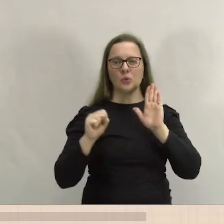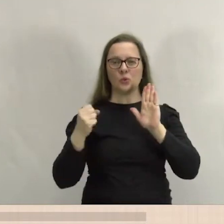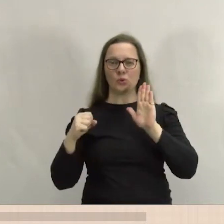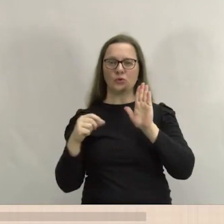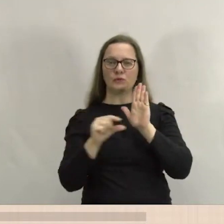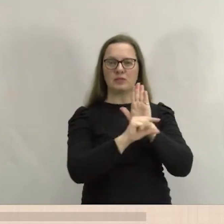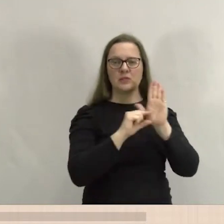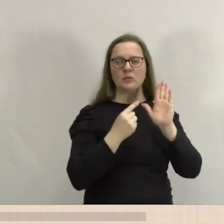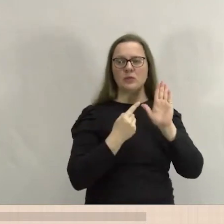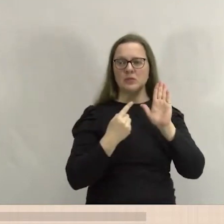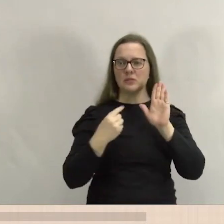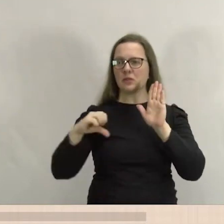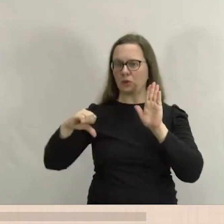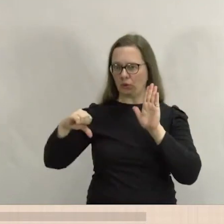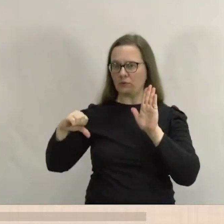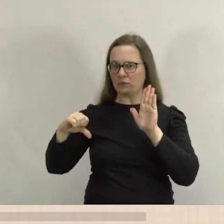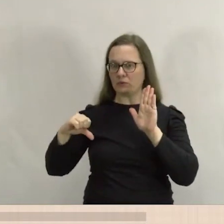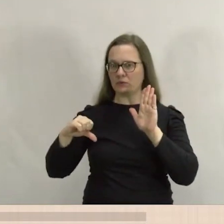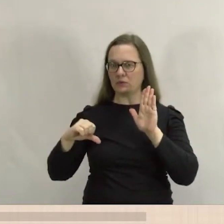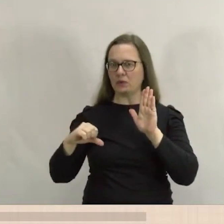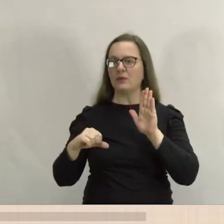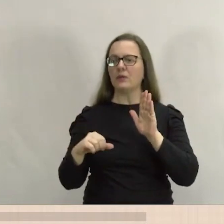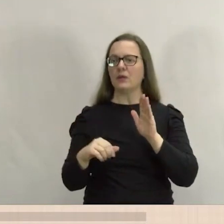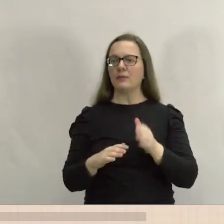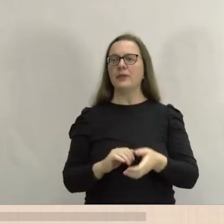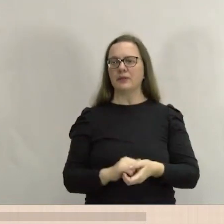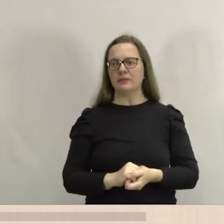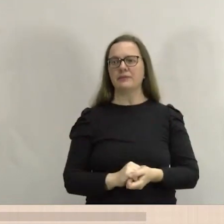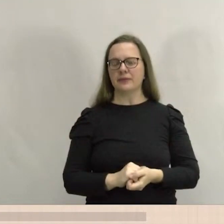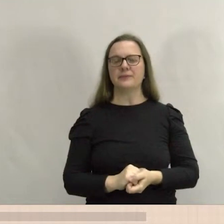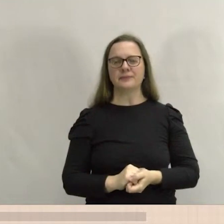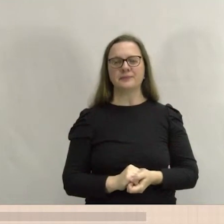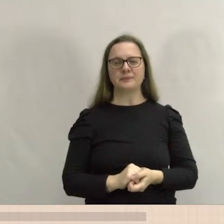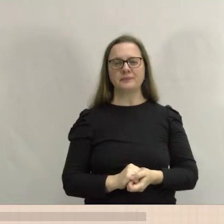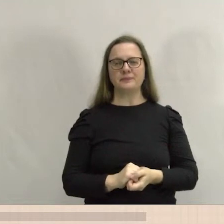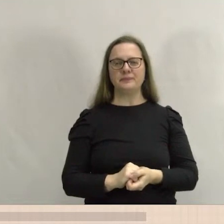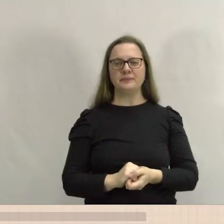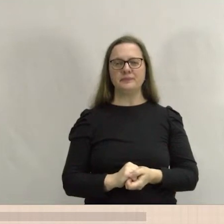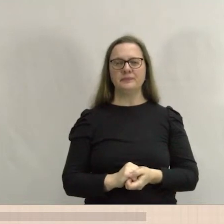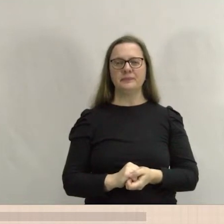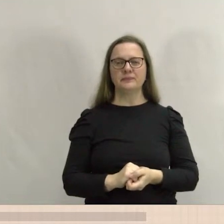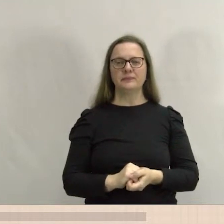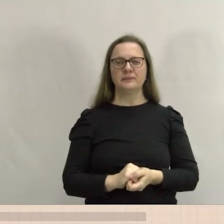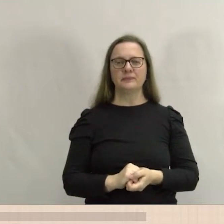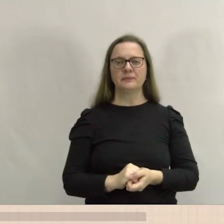louvar o Senhor que nós temos na nossa época a palavra